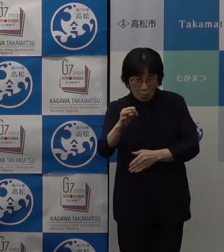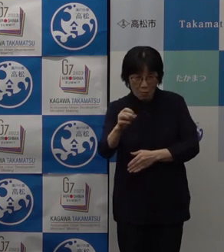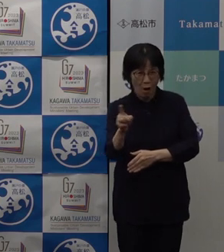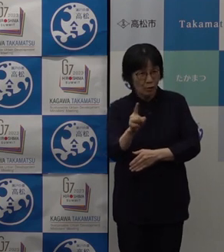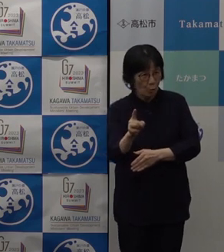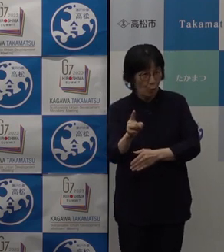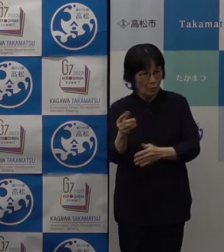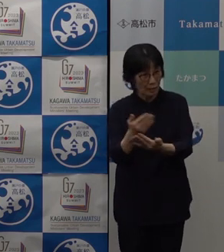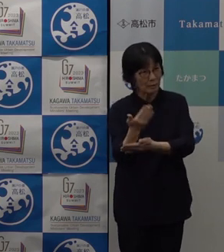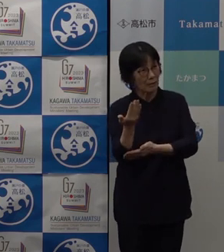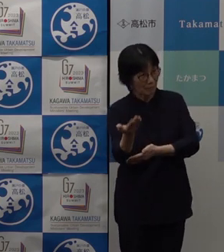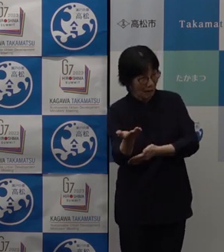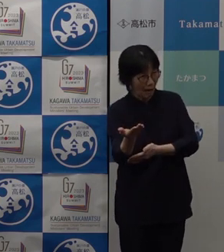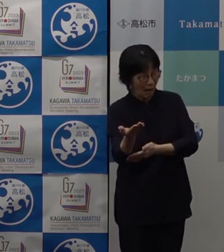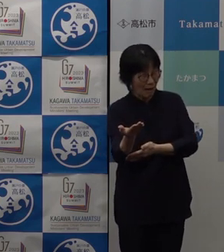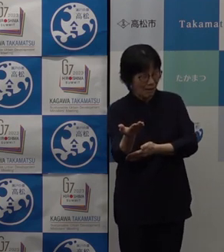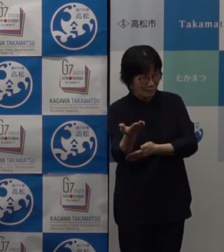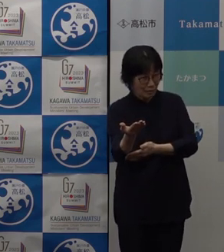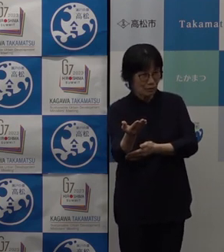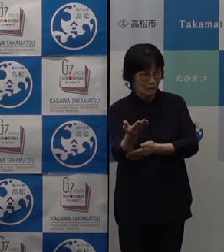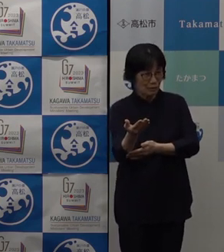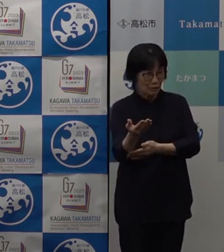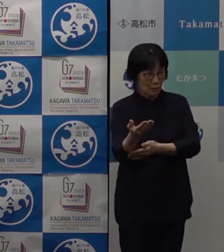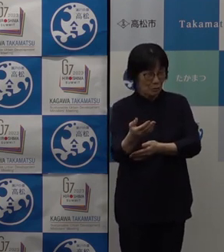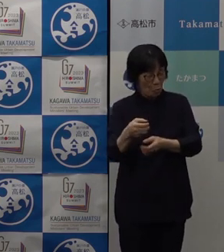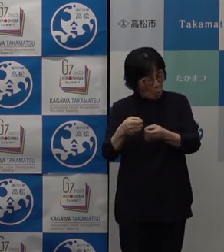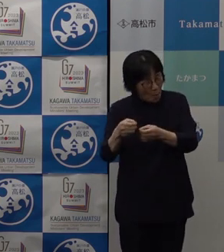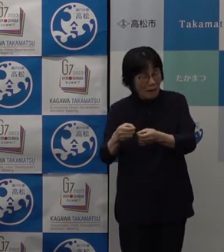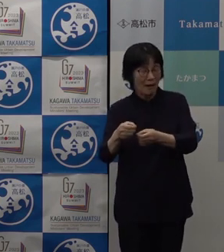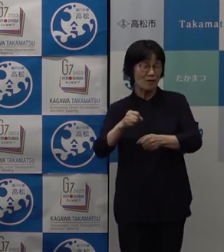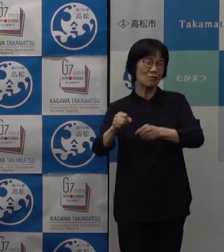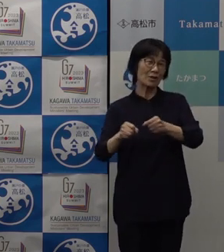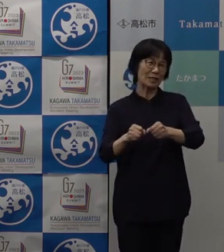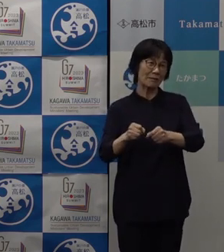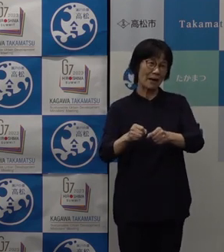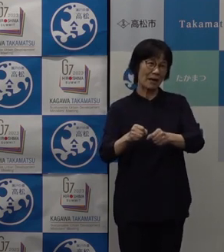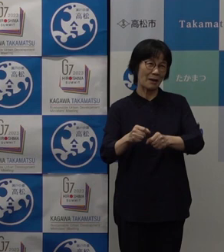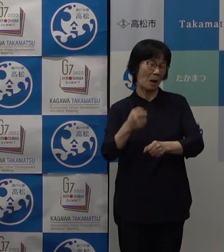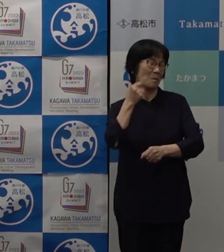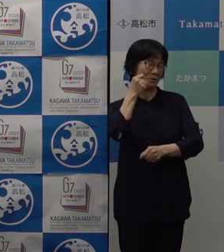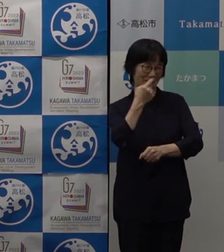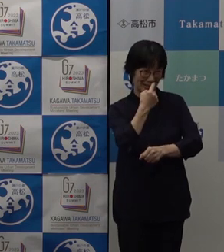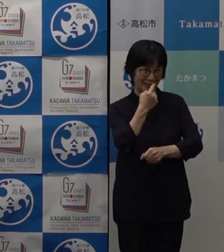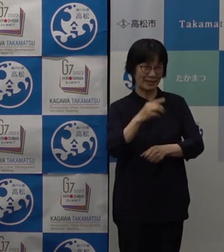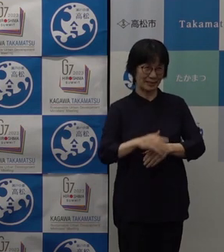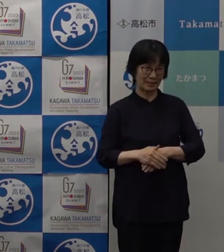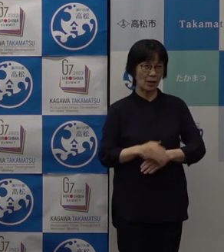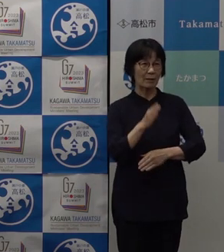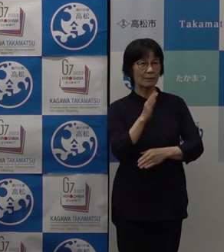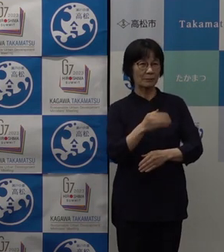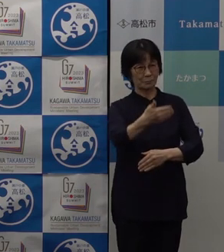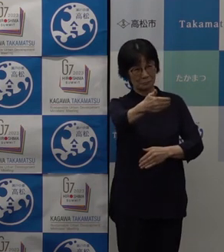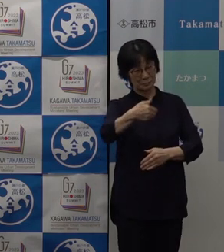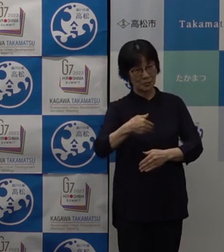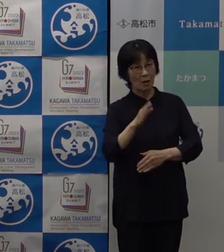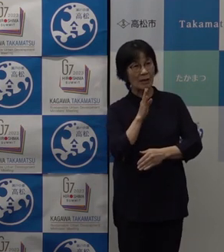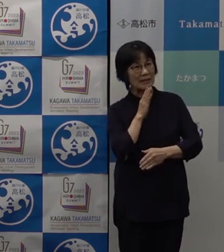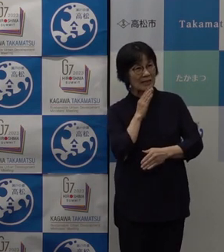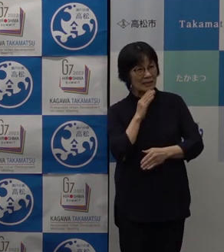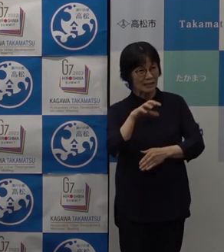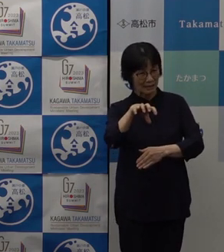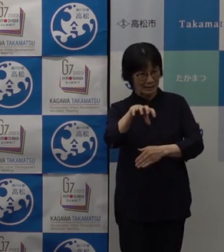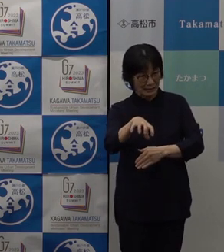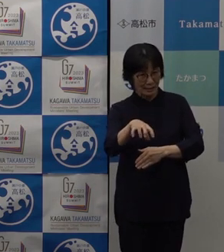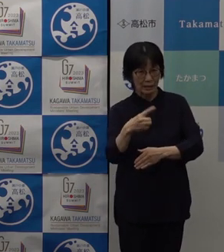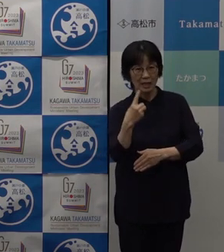というまでの、複雑な動きまではちょっとまだできておりません。 はい、実際でもこう再現された場所の未来ってい